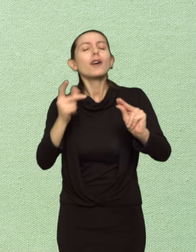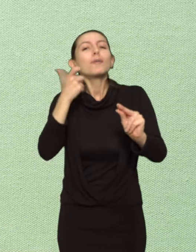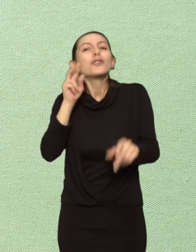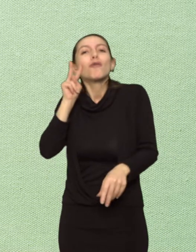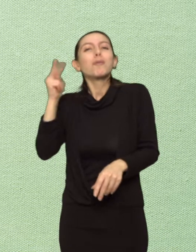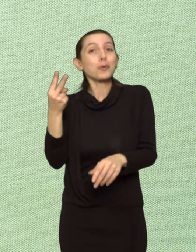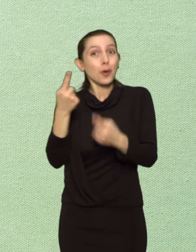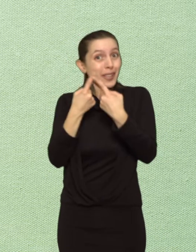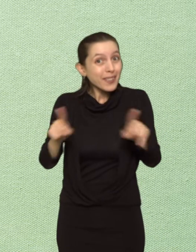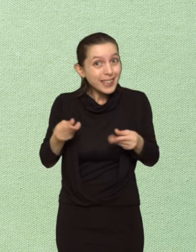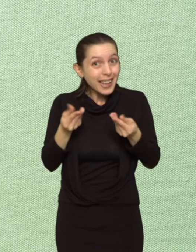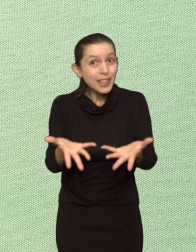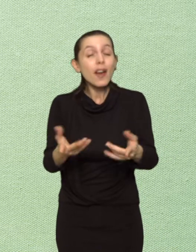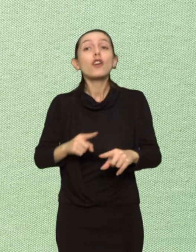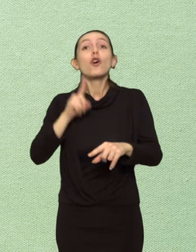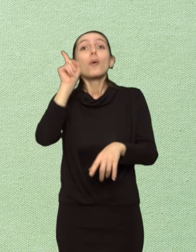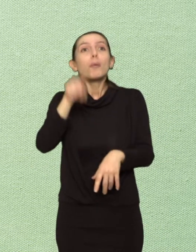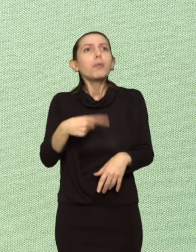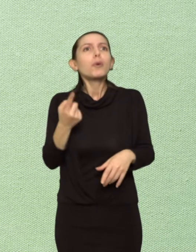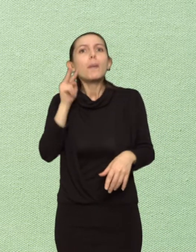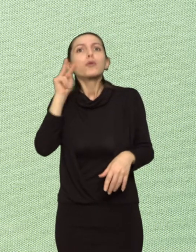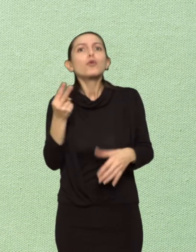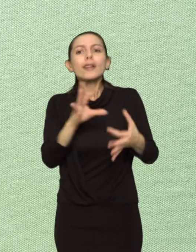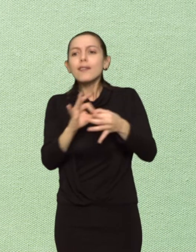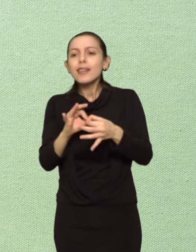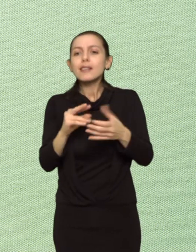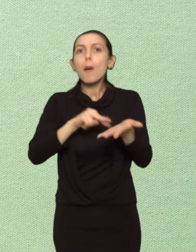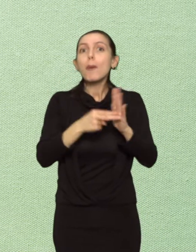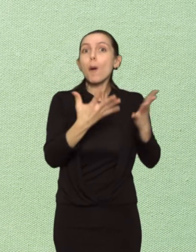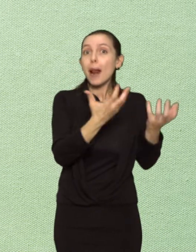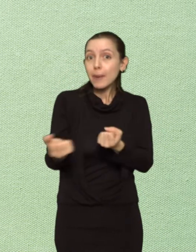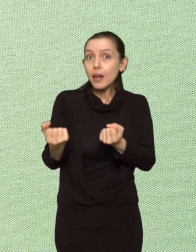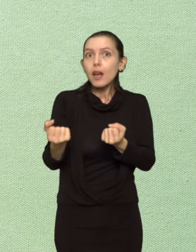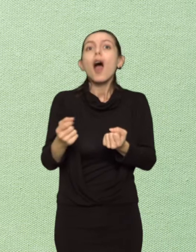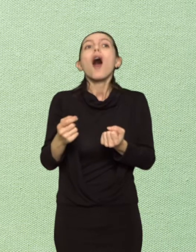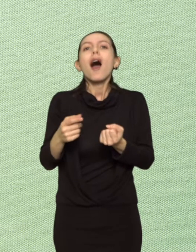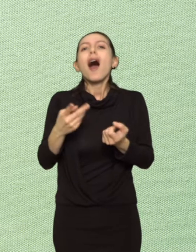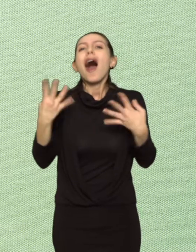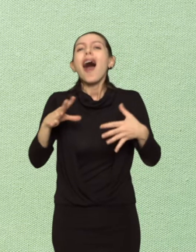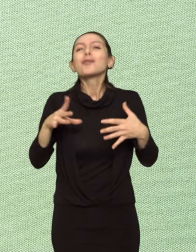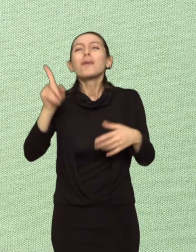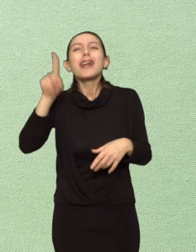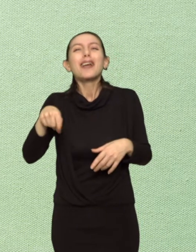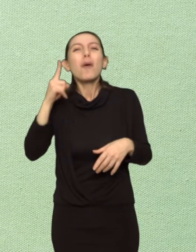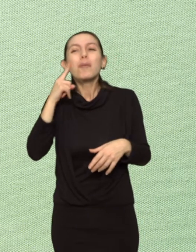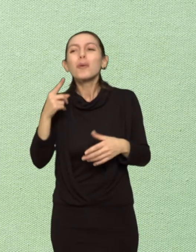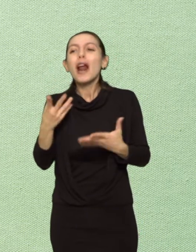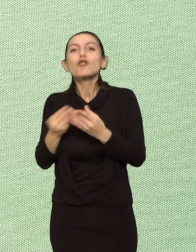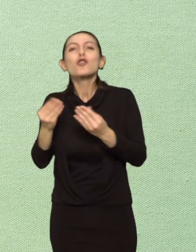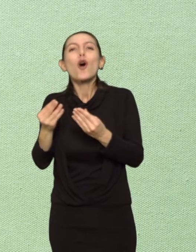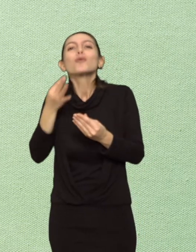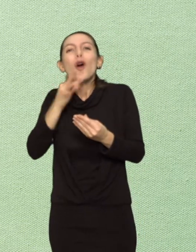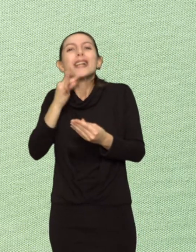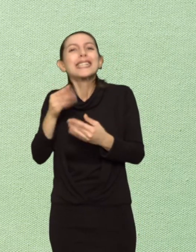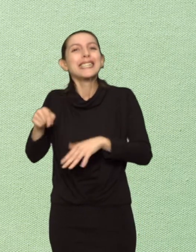diverso, uno sguardo legato a problemi reali e nello stesso tempo a soluzioni praticabili che nel tempo sono